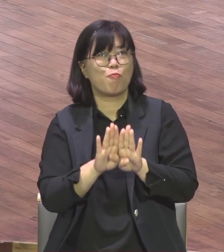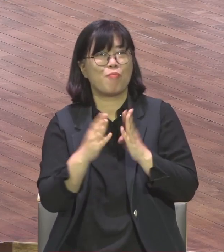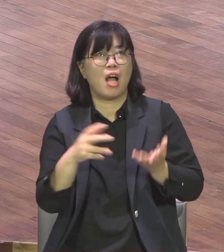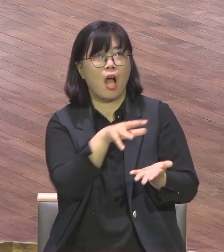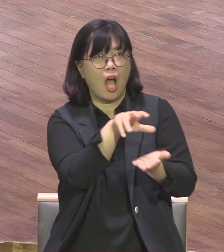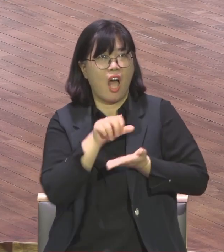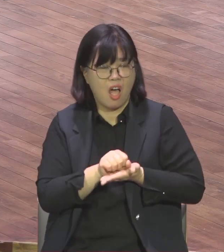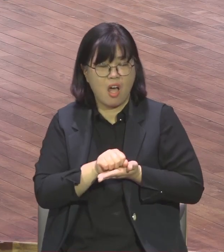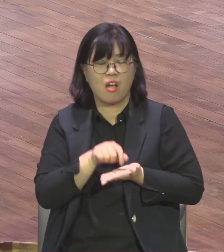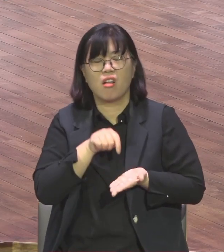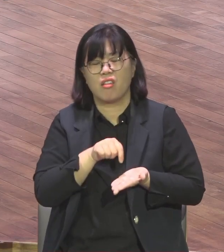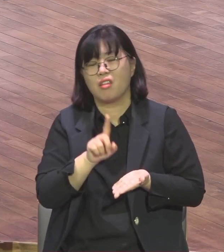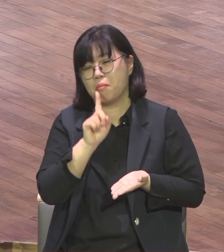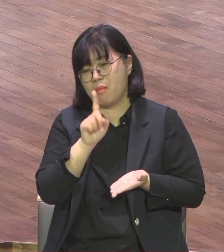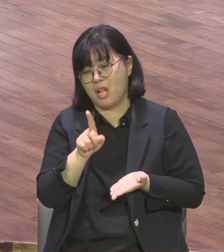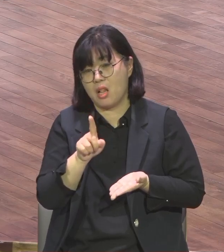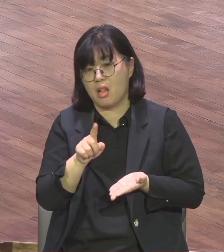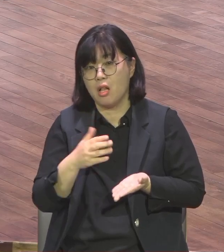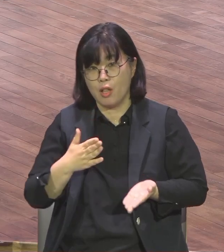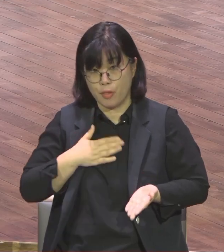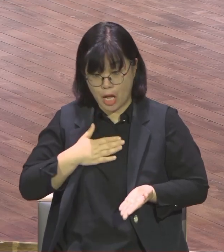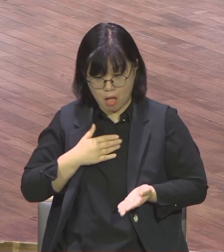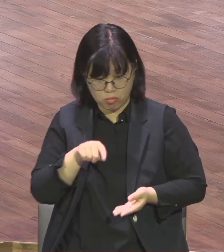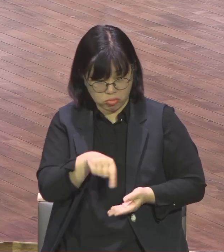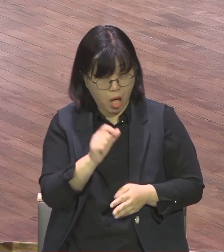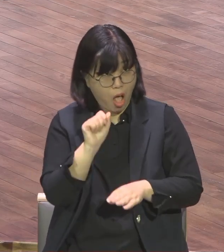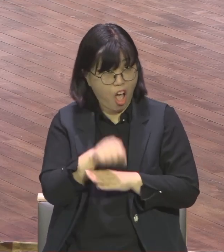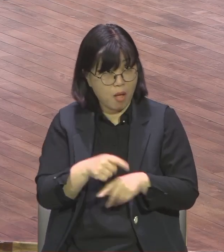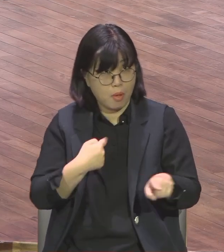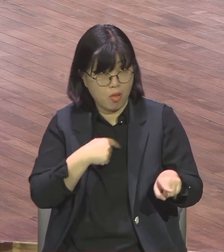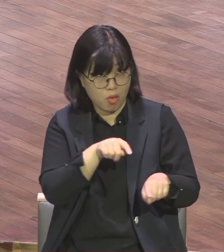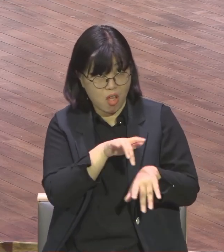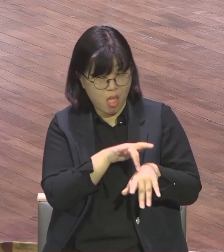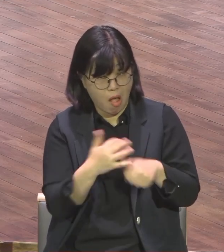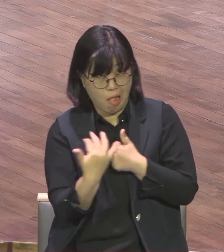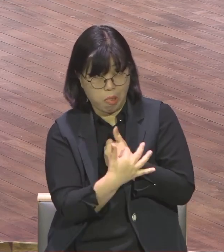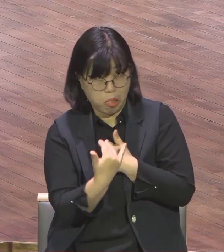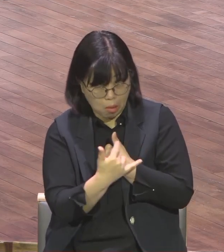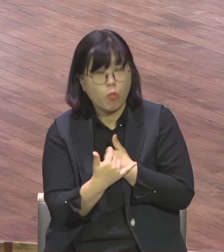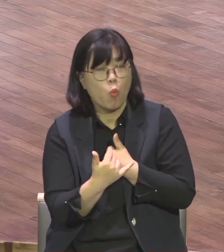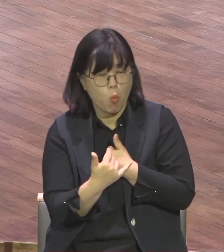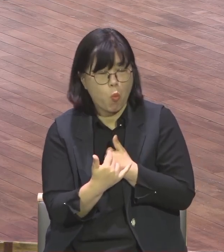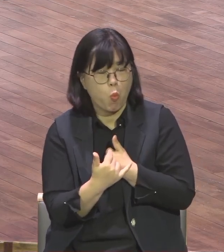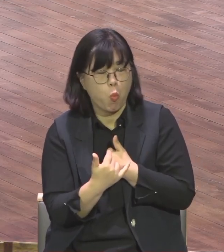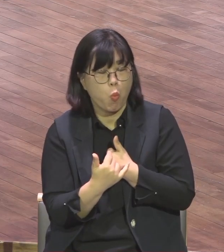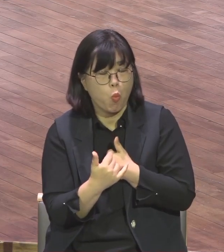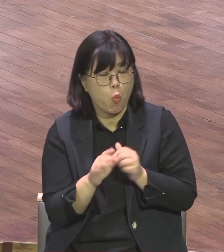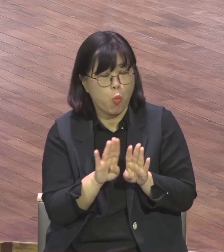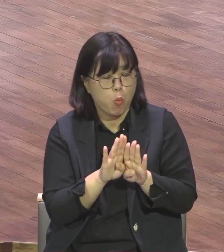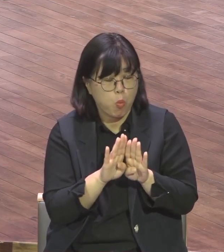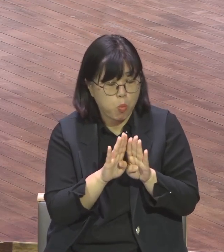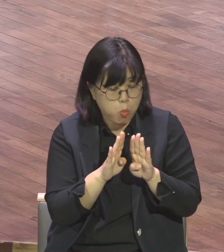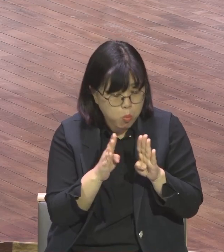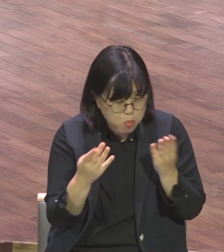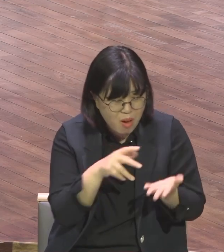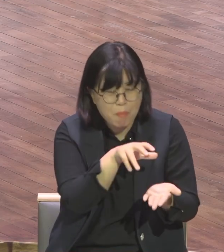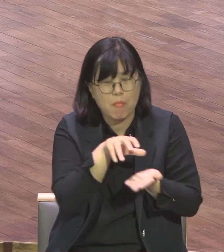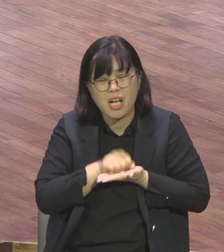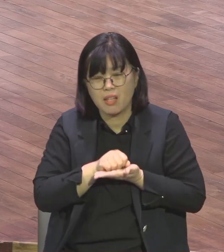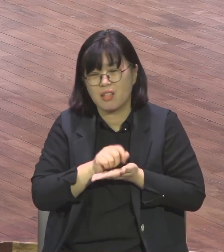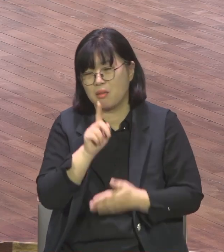사탄이 달라붙어 있는 그러니까 빌미를 줬다는 거지요. 그래서 잠언 4장 23절에